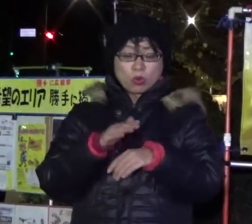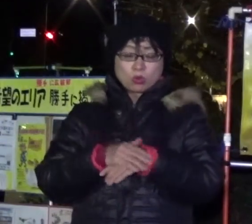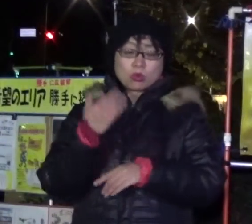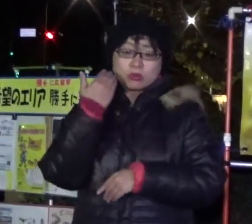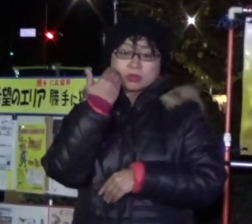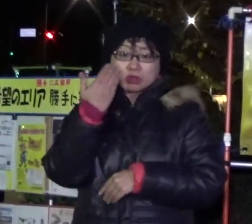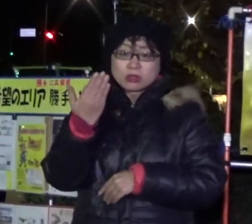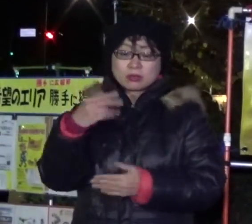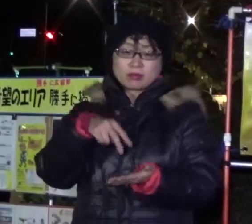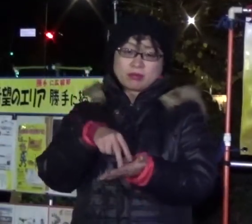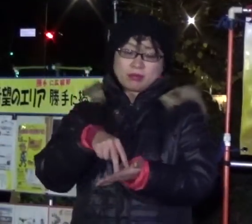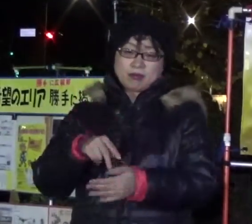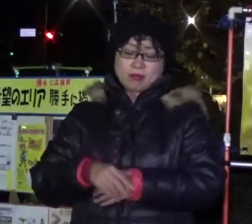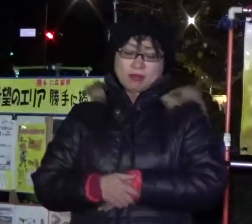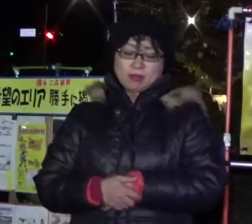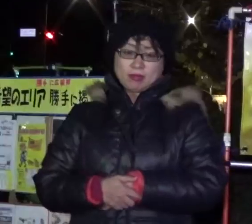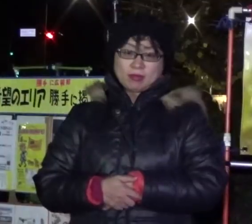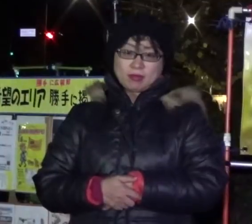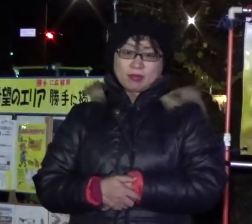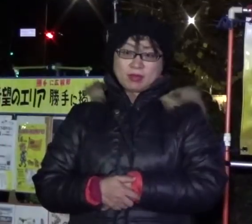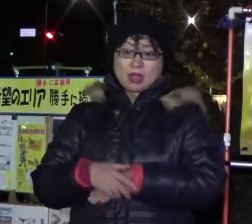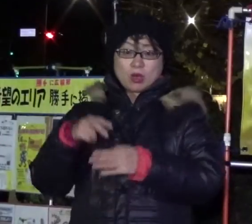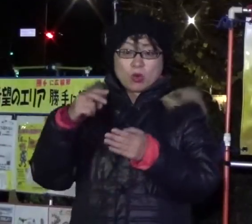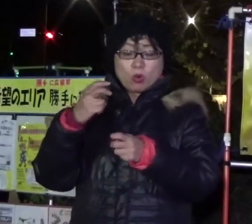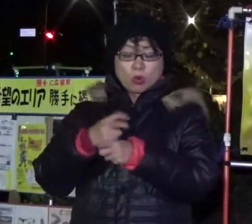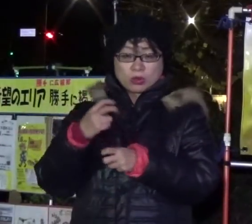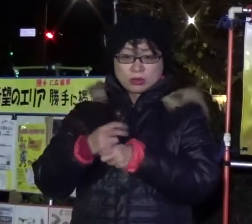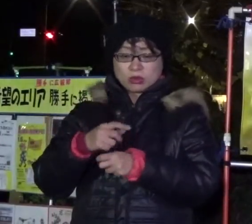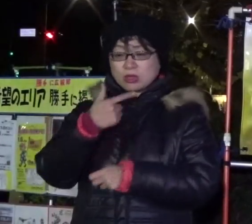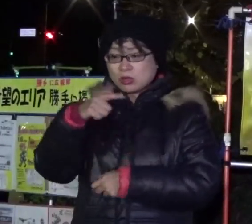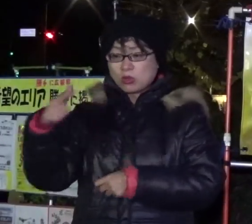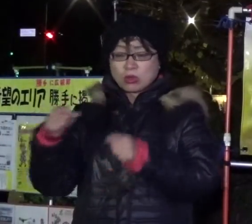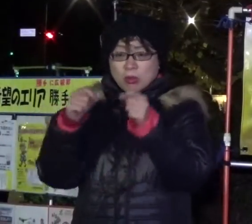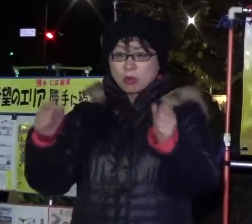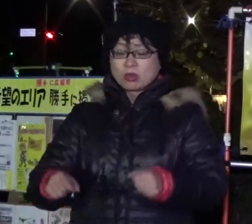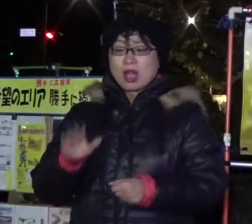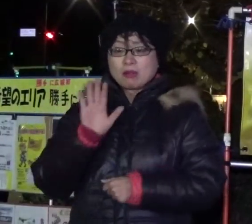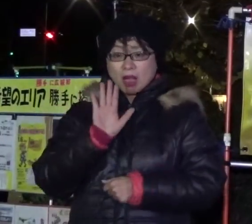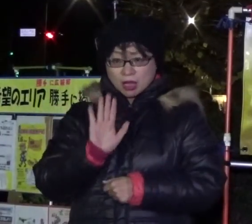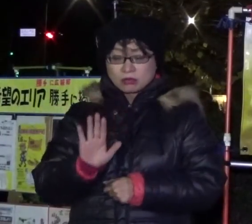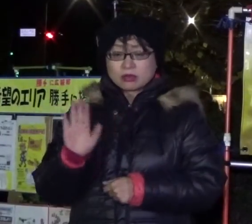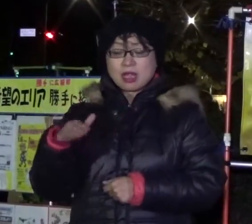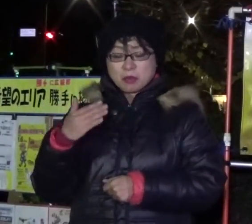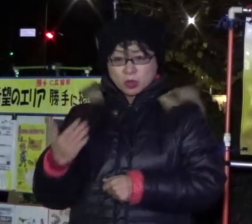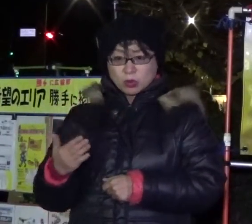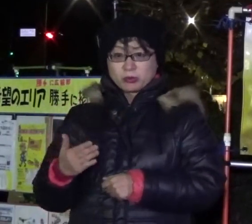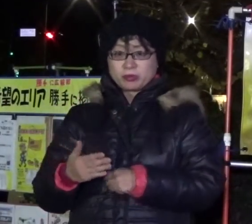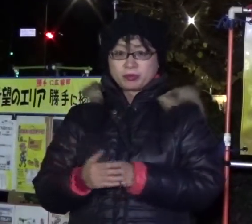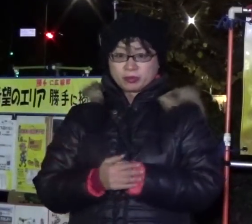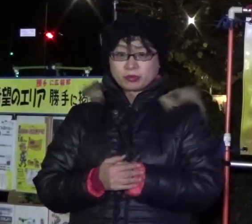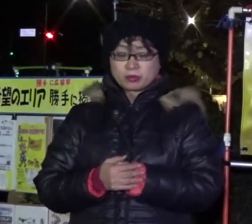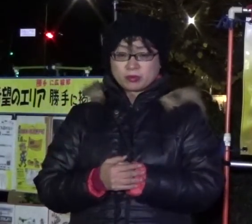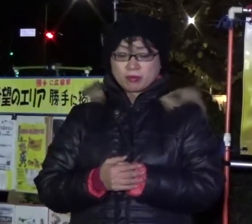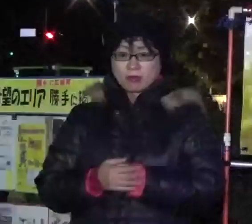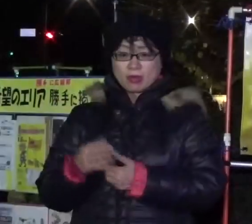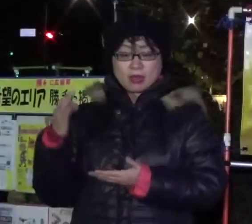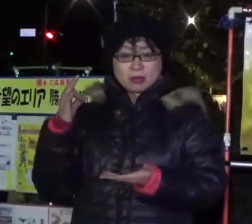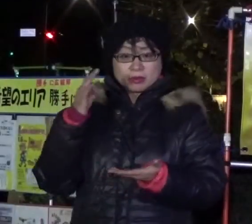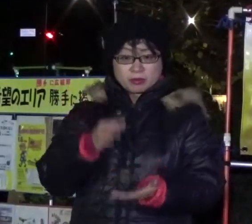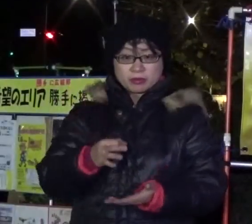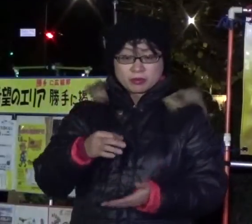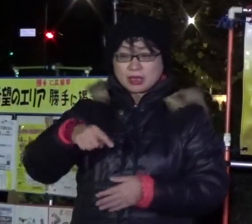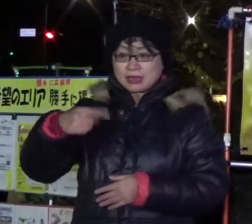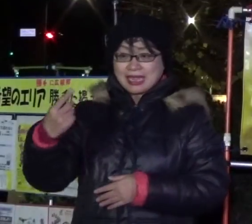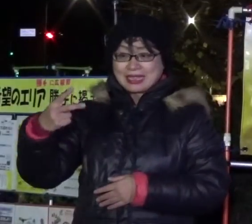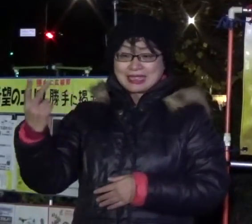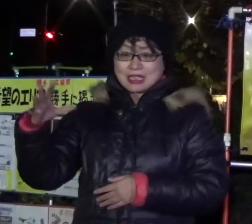ちましたよ。あの法律も様々問題あるけど、賠償措置額1200億